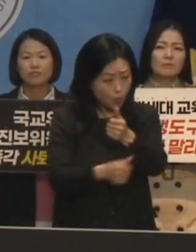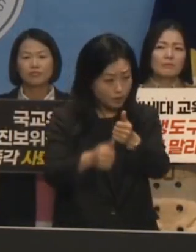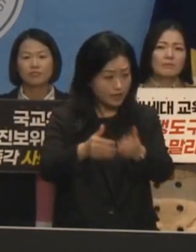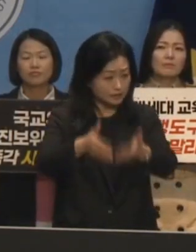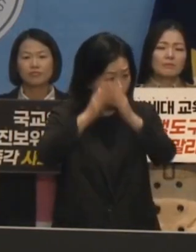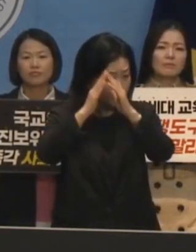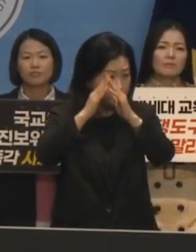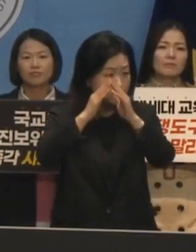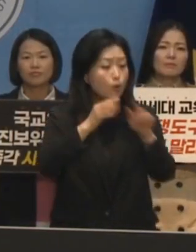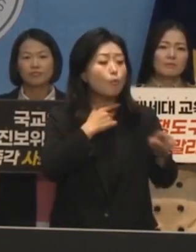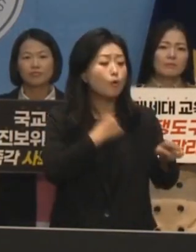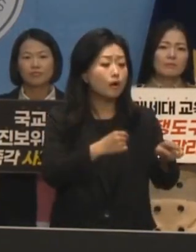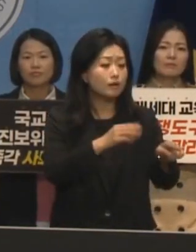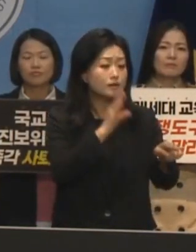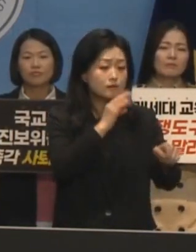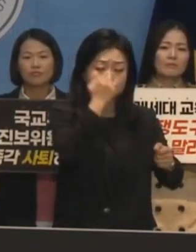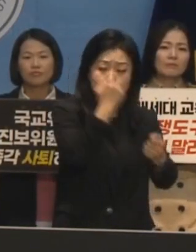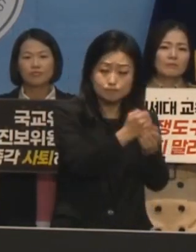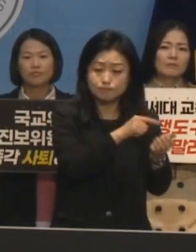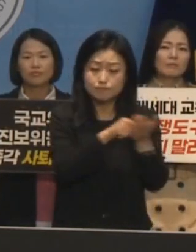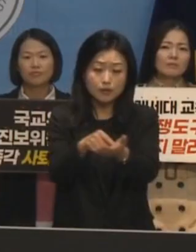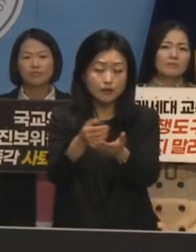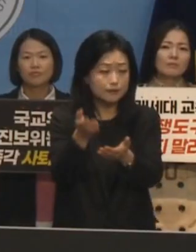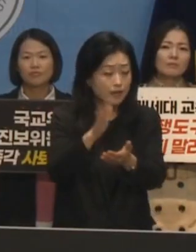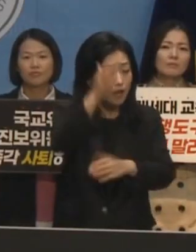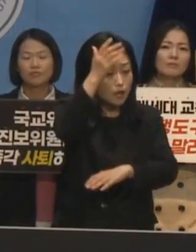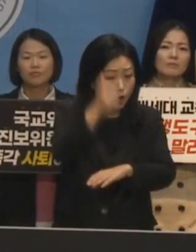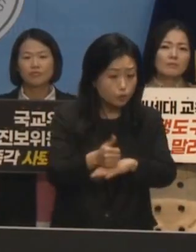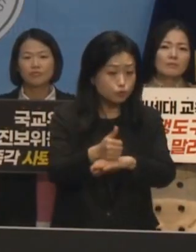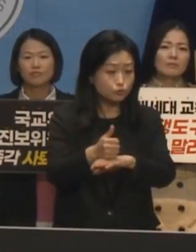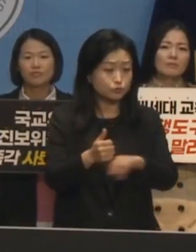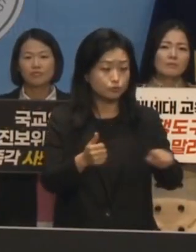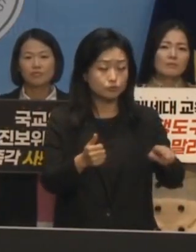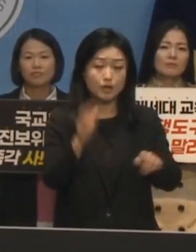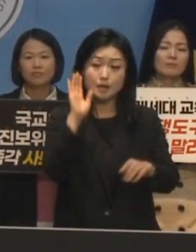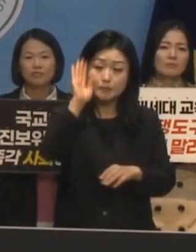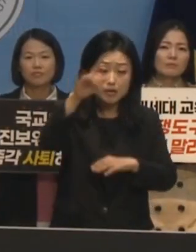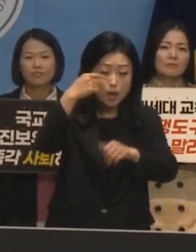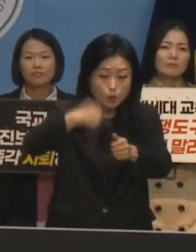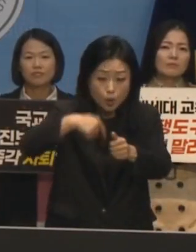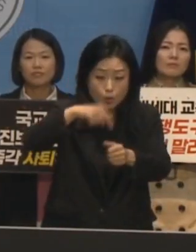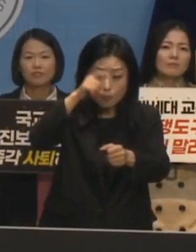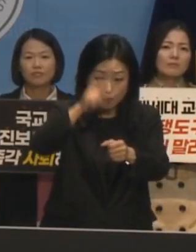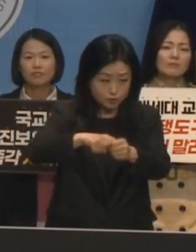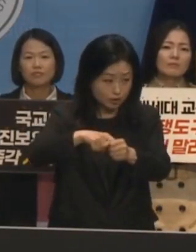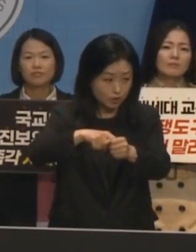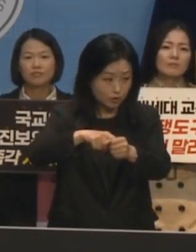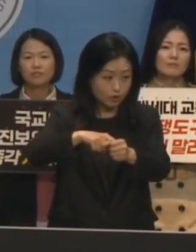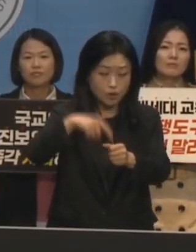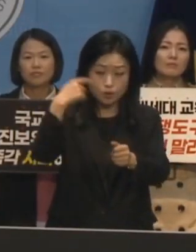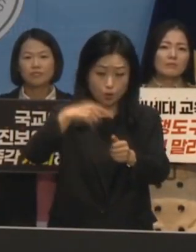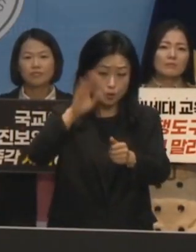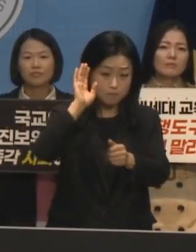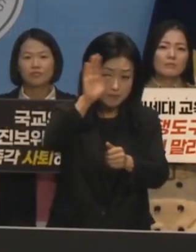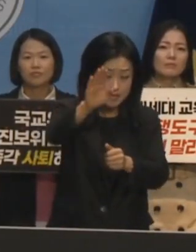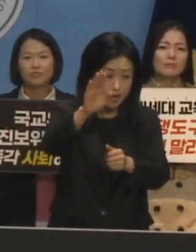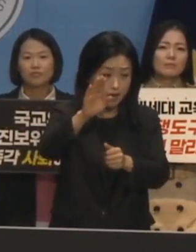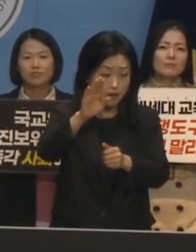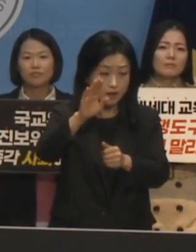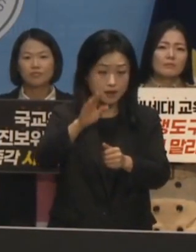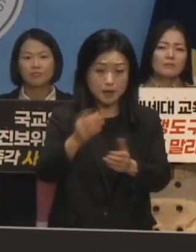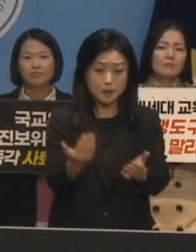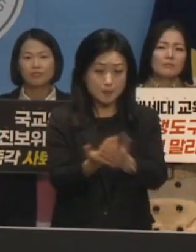설치를 그토록 일방적으로 밀어붙였던 것이 결국 장기적인 교육 실험을 위해 우리 아이들을 볼모로